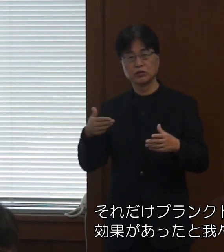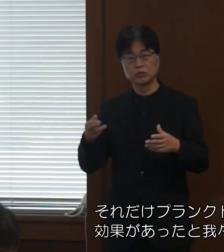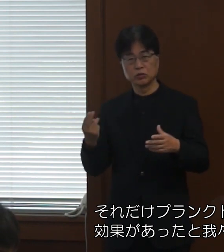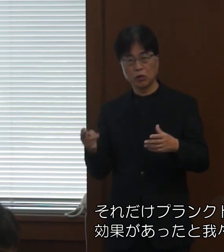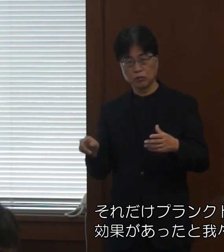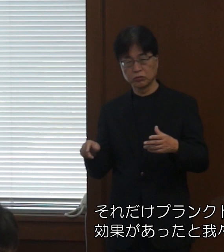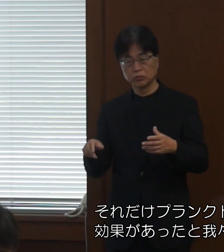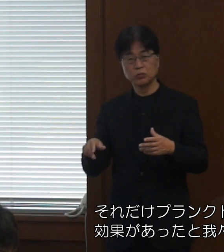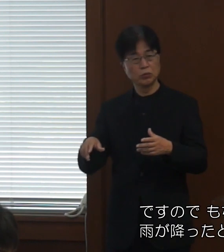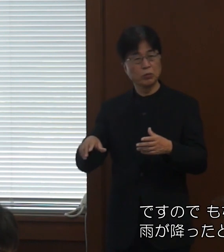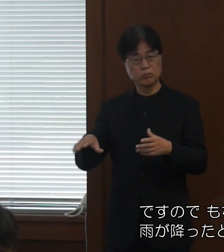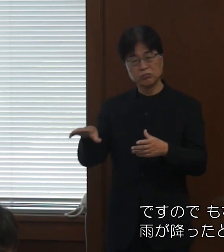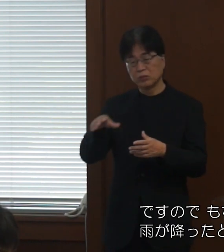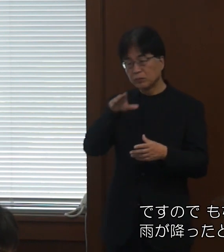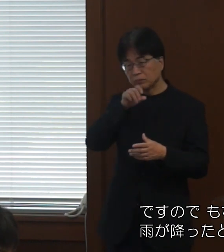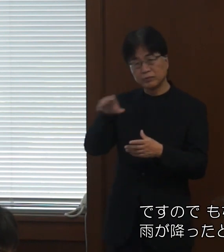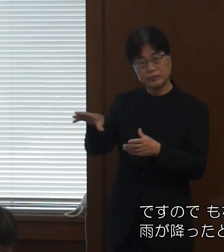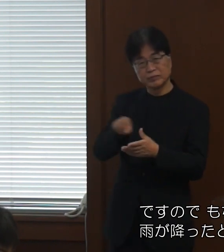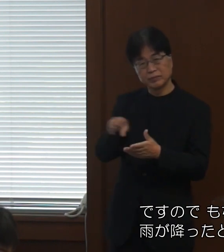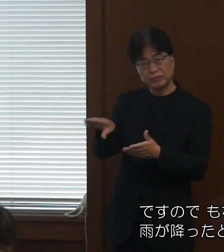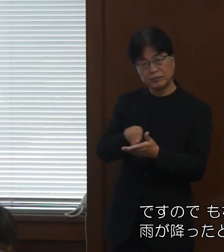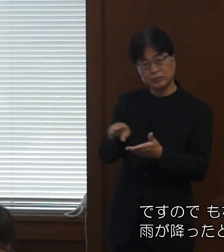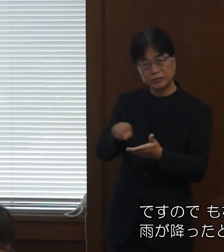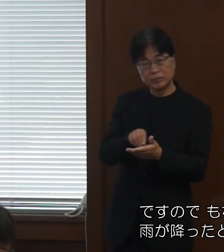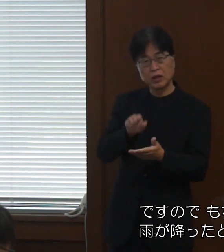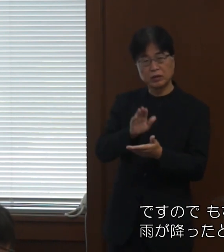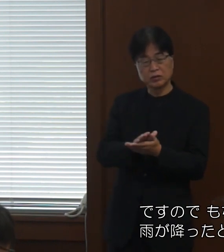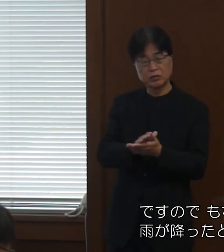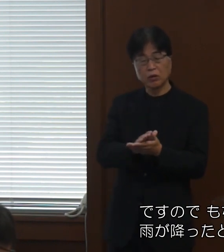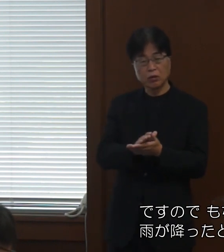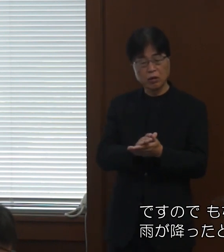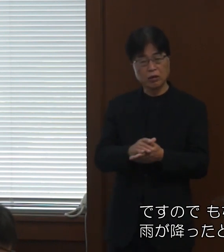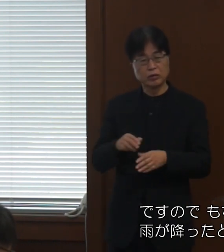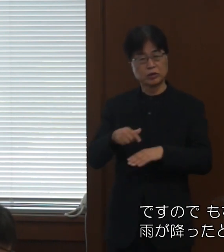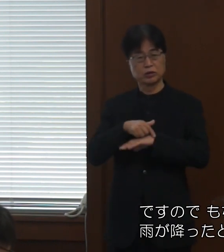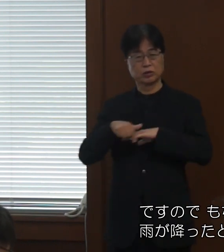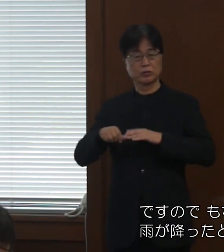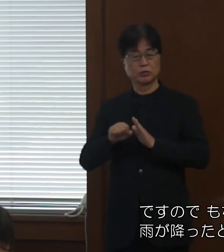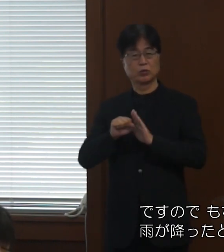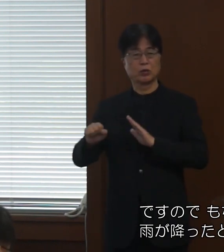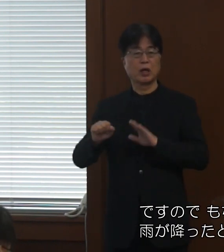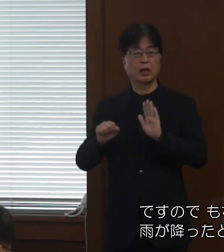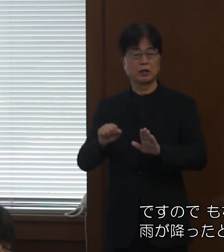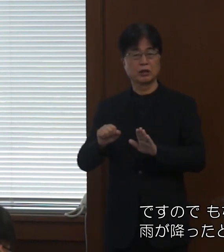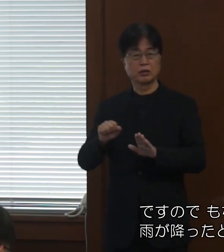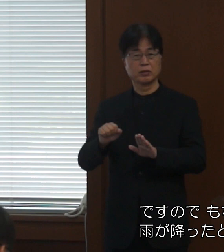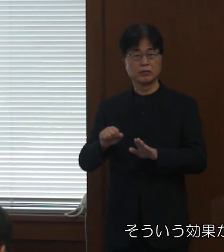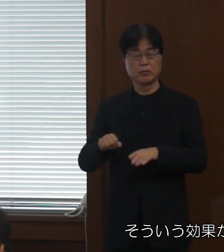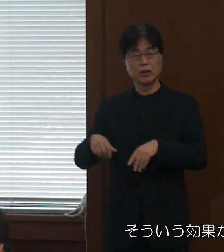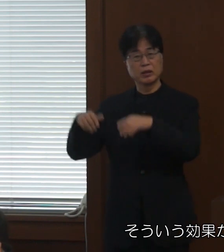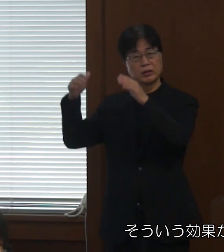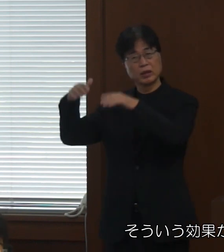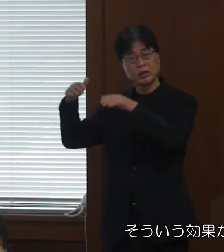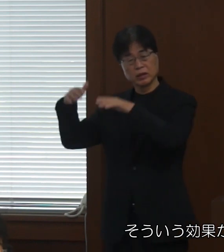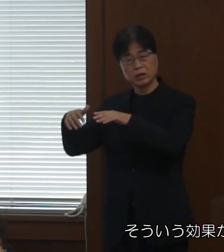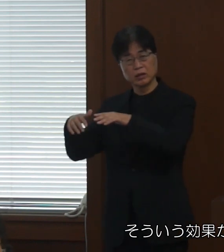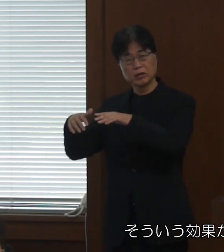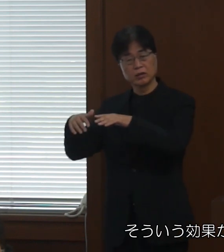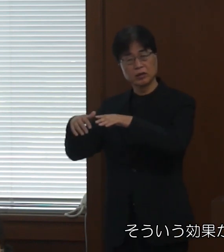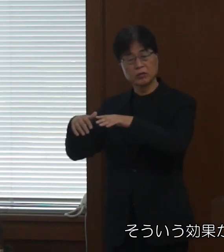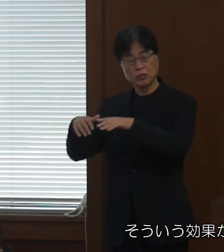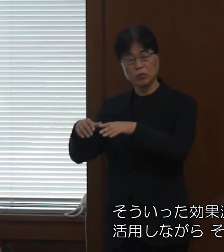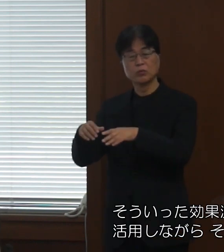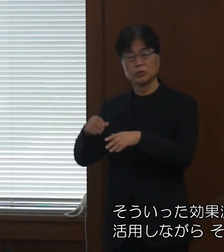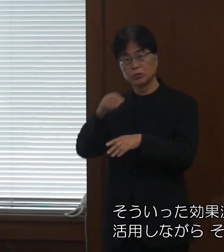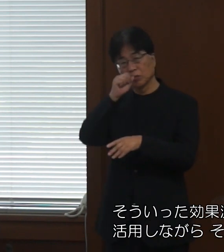と我々は認識していますですのでもちろん天候がですね雨が降ったっていうことと相まって非常に効果があったと